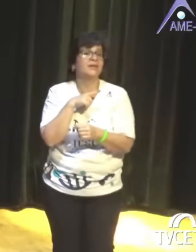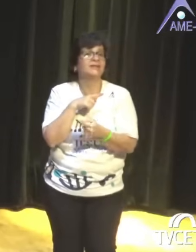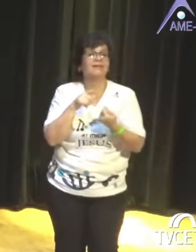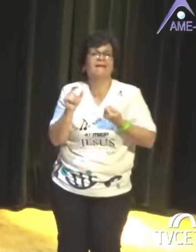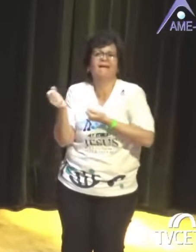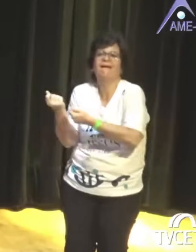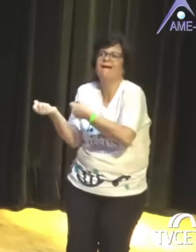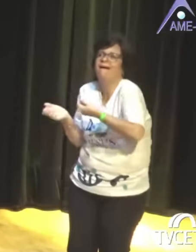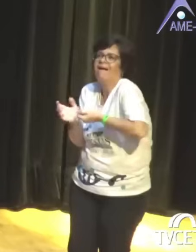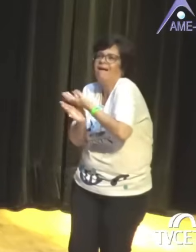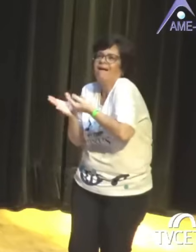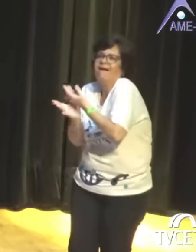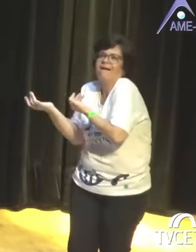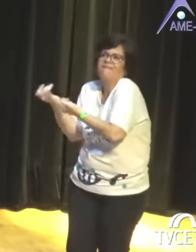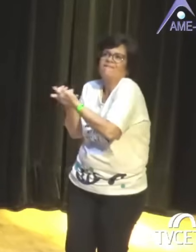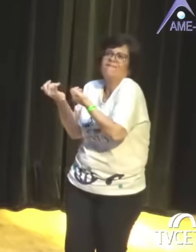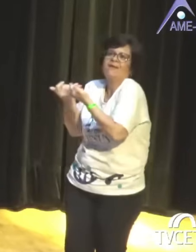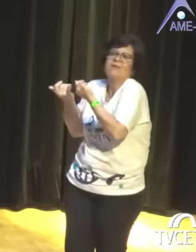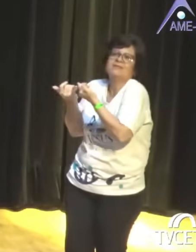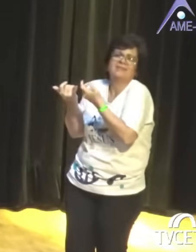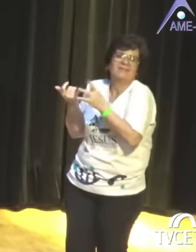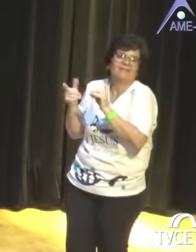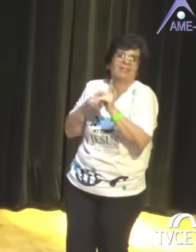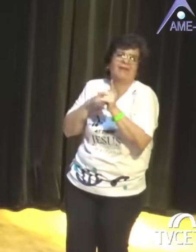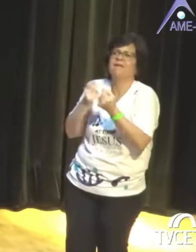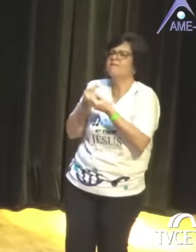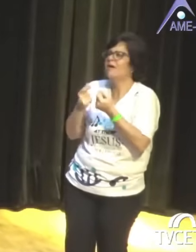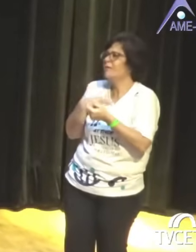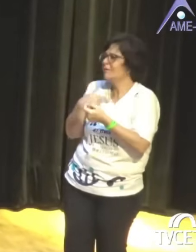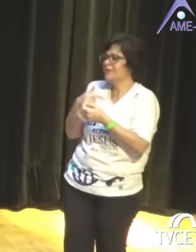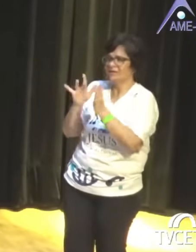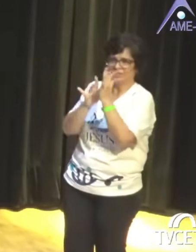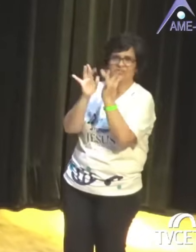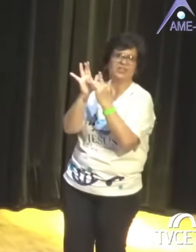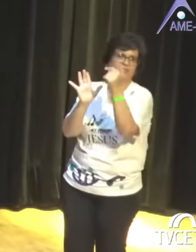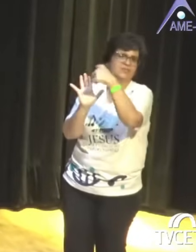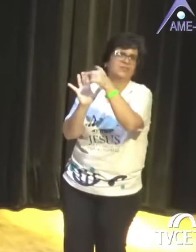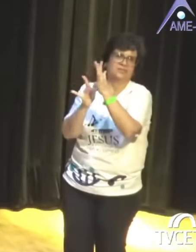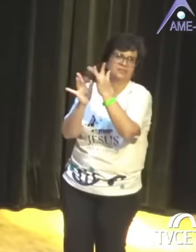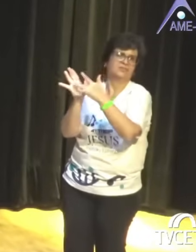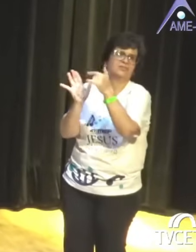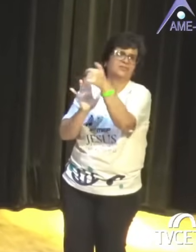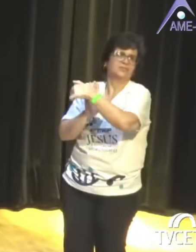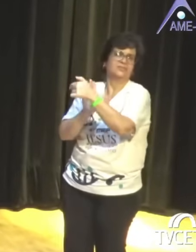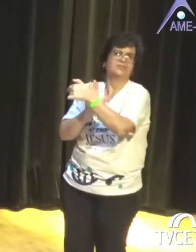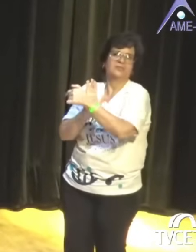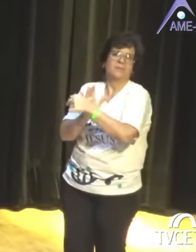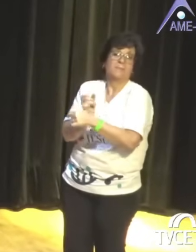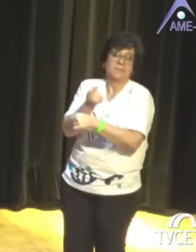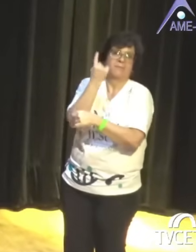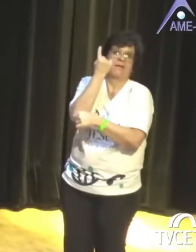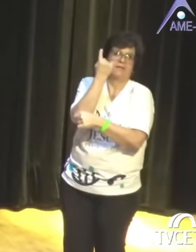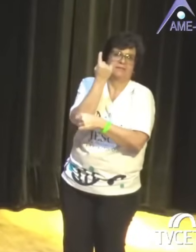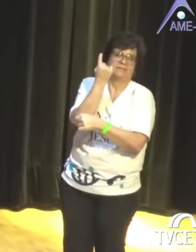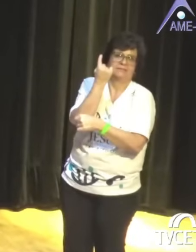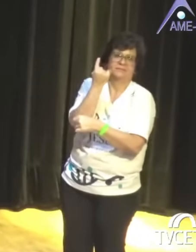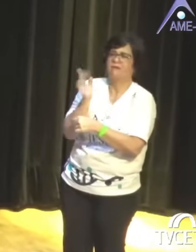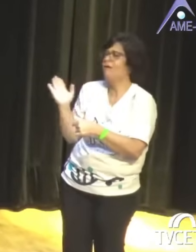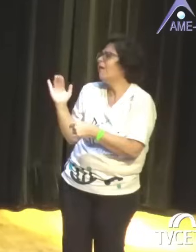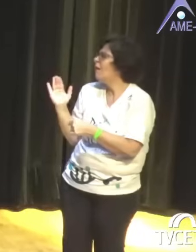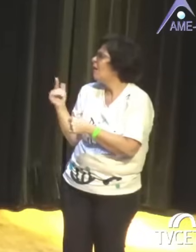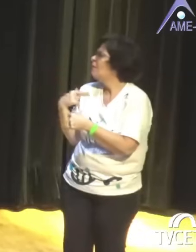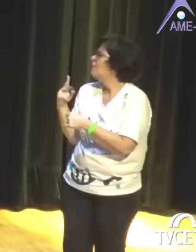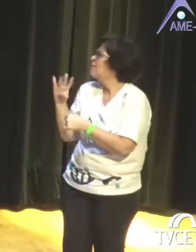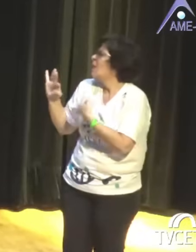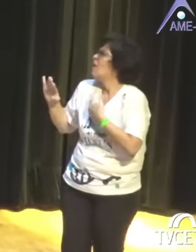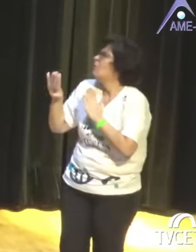de influência no cristianismo não é o que